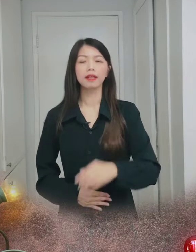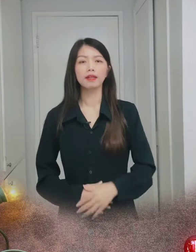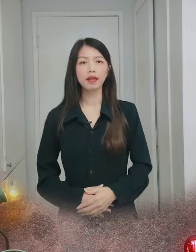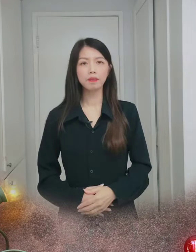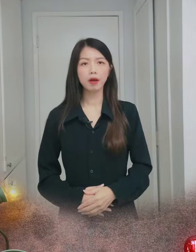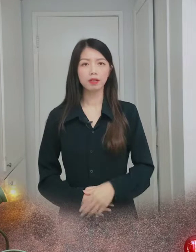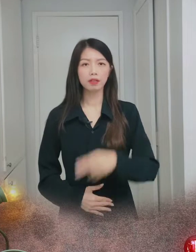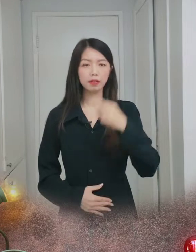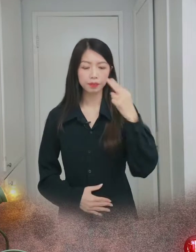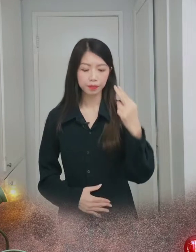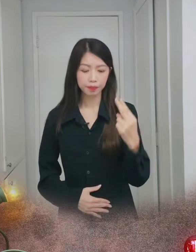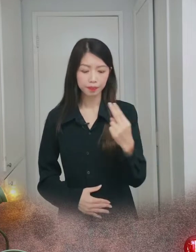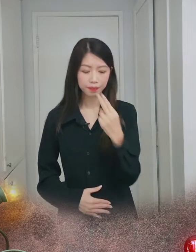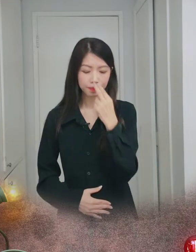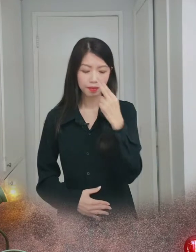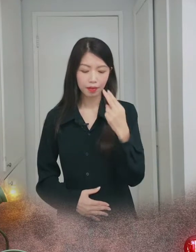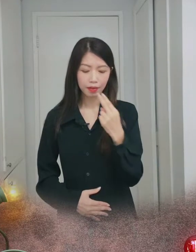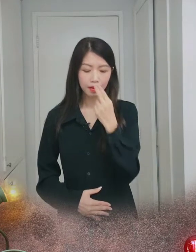이 생명은